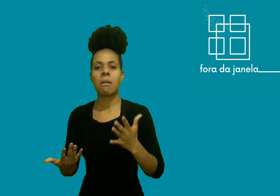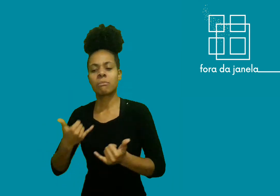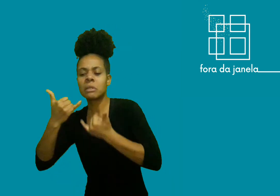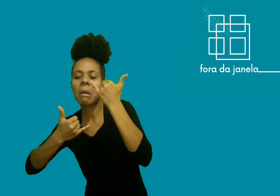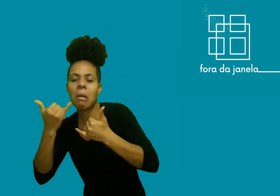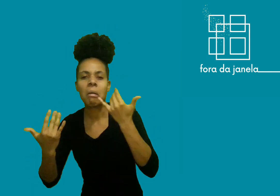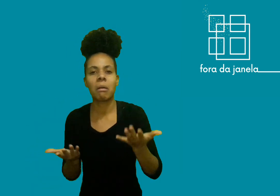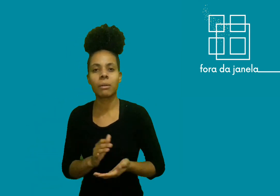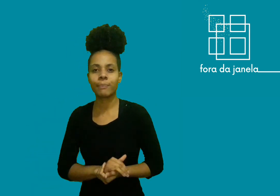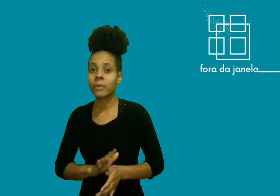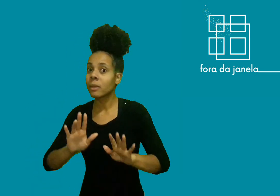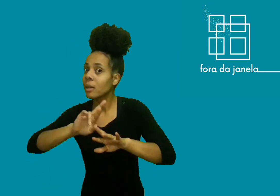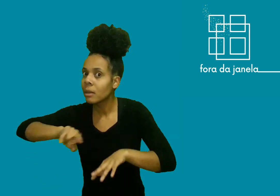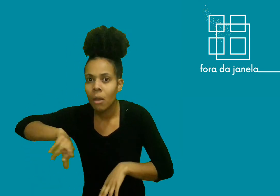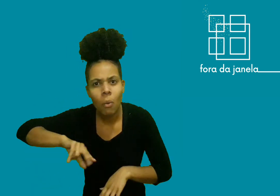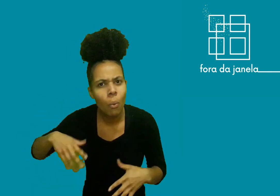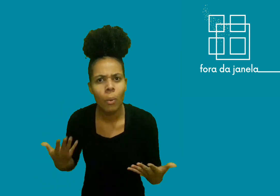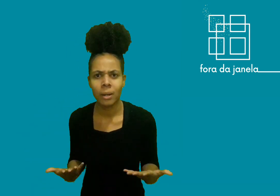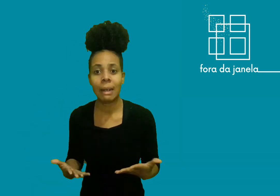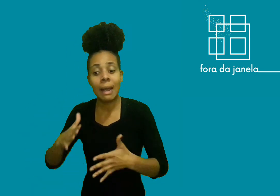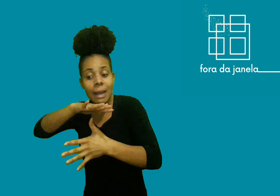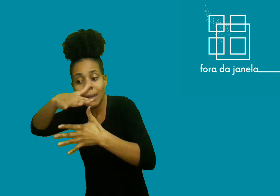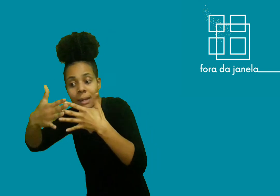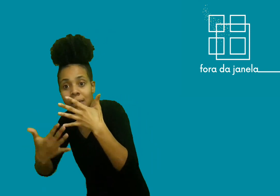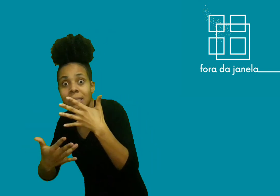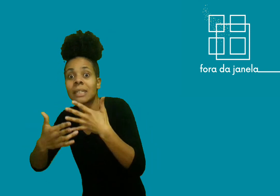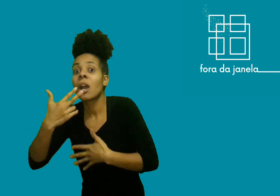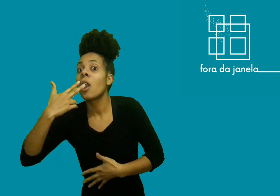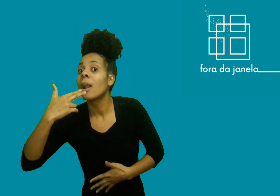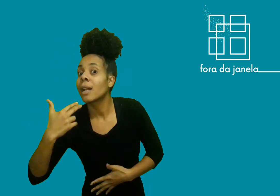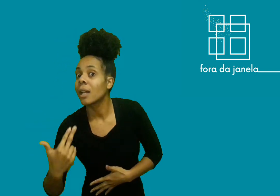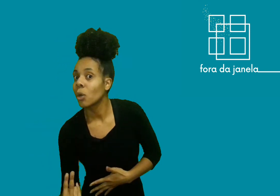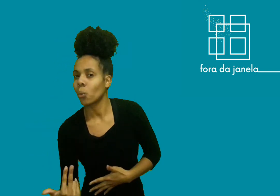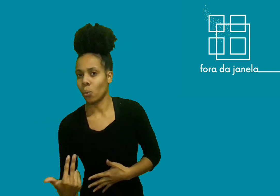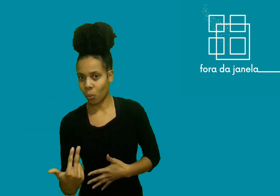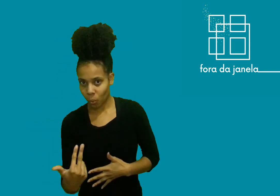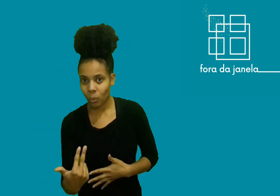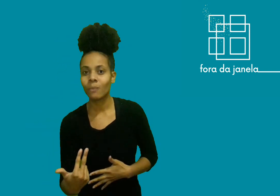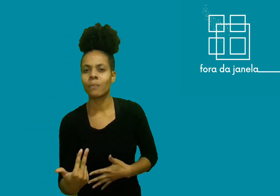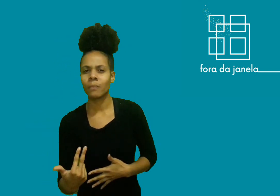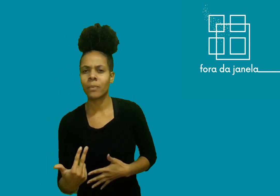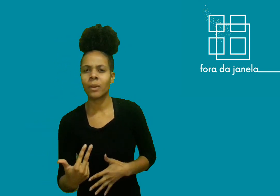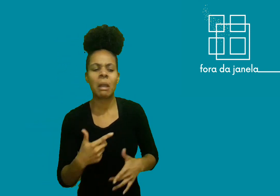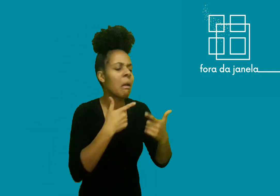um gesto, é uma brincadeira, é um jogo de imagem e ação. Mas não é, a Libras já